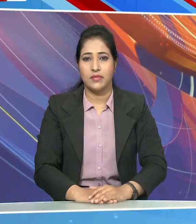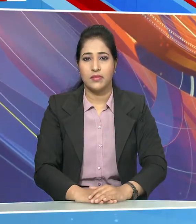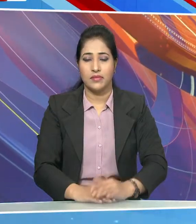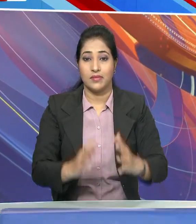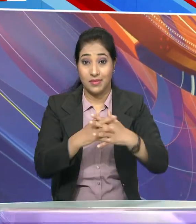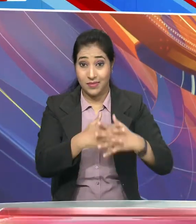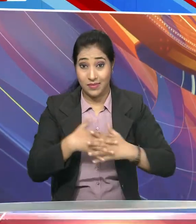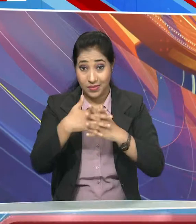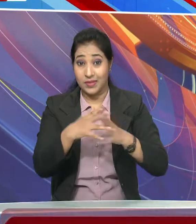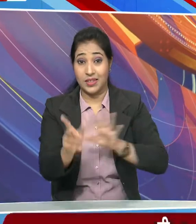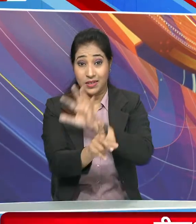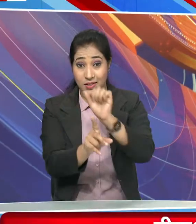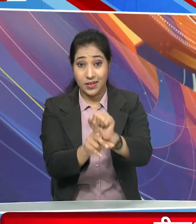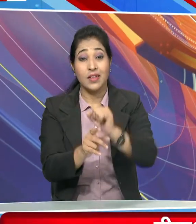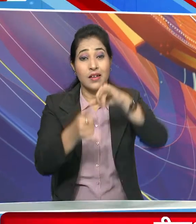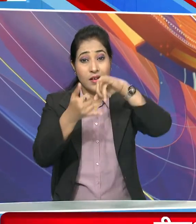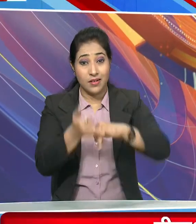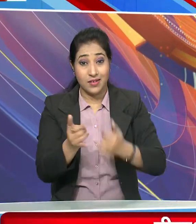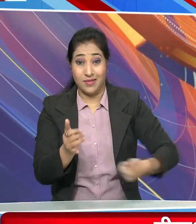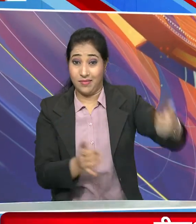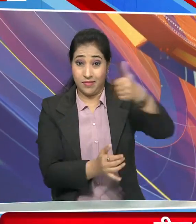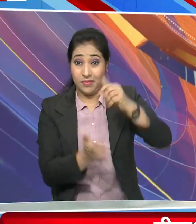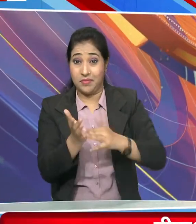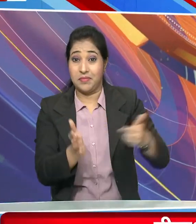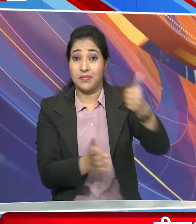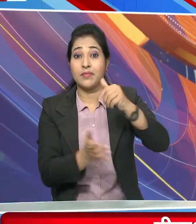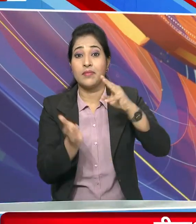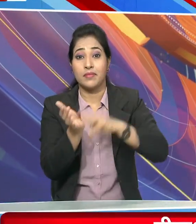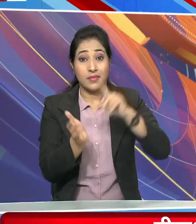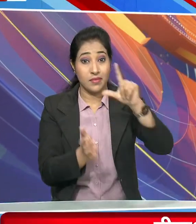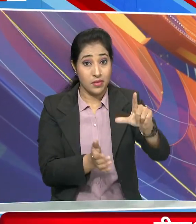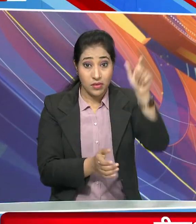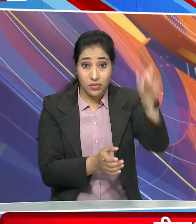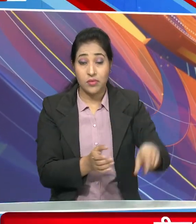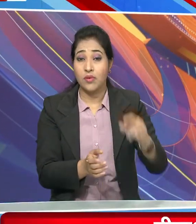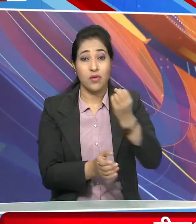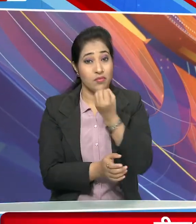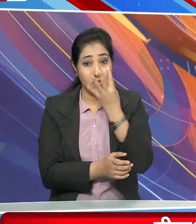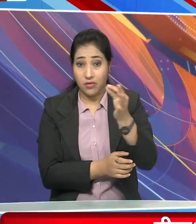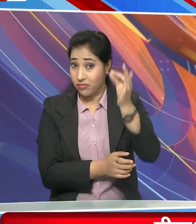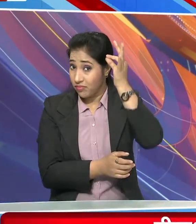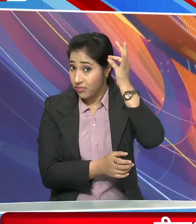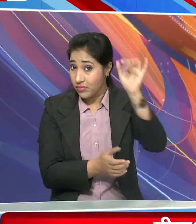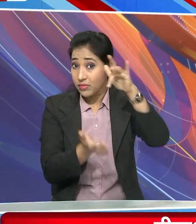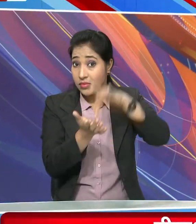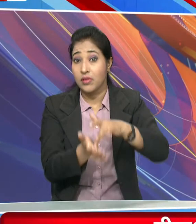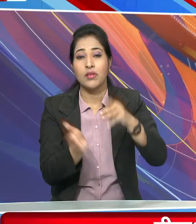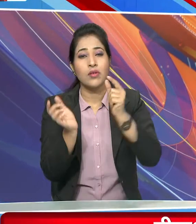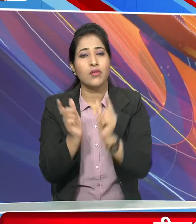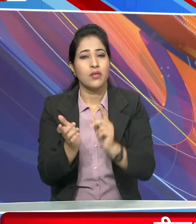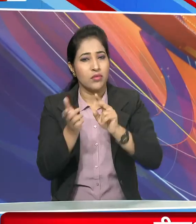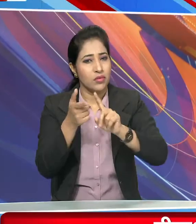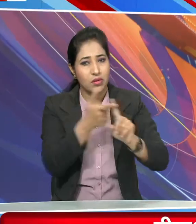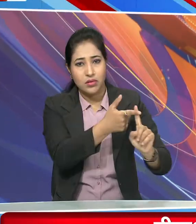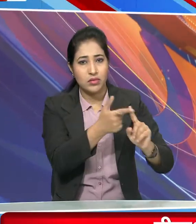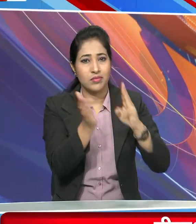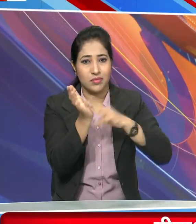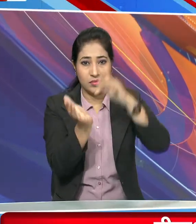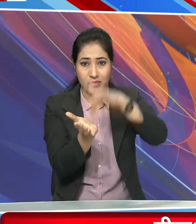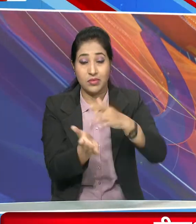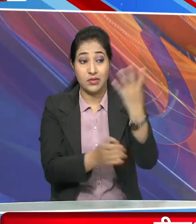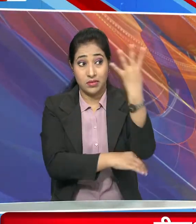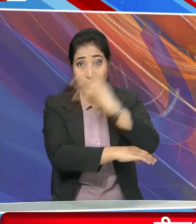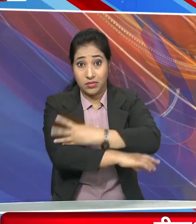विदेश और संस्कृति राज्य मंत्री मिनाक्षीले की क्रोशिया और उत्तरी मेसिडोनिया की कर दिवसीय यात्रा पर आज